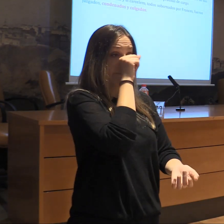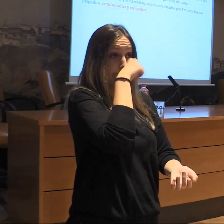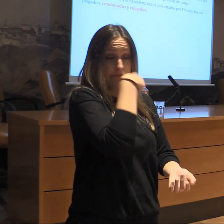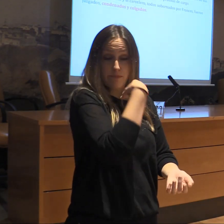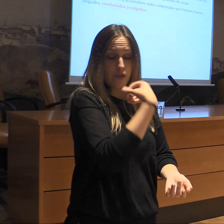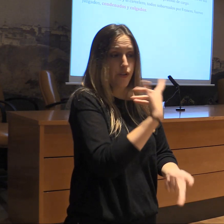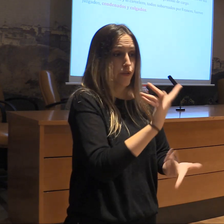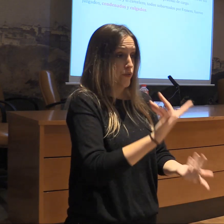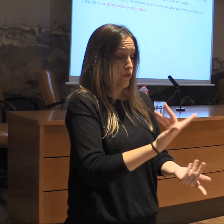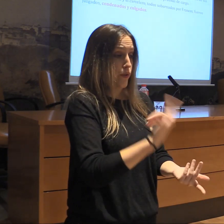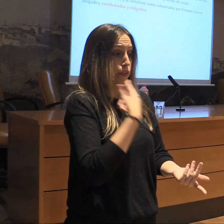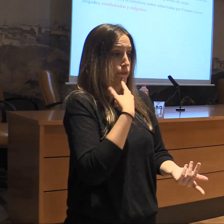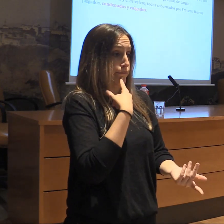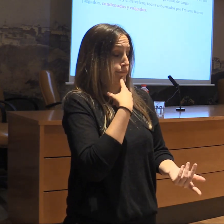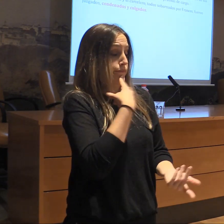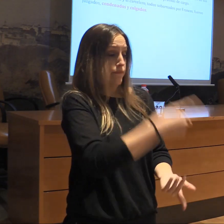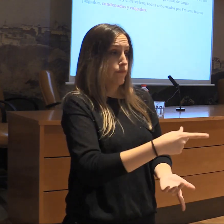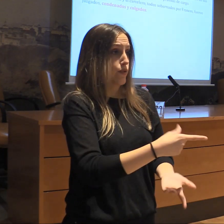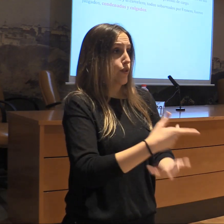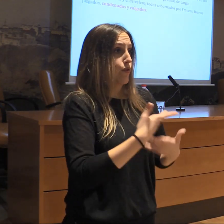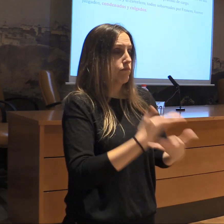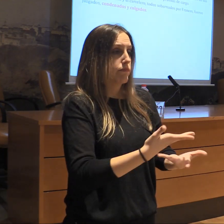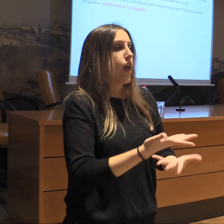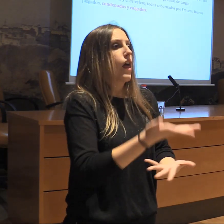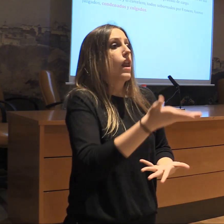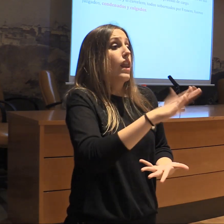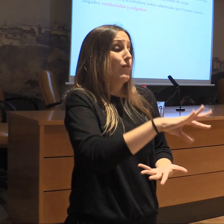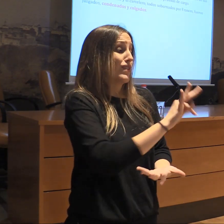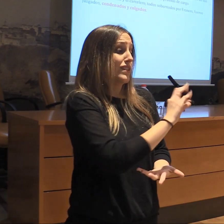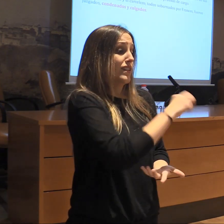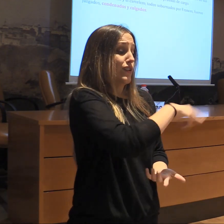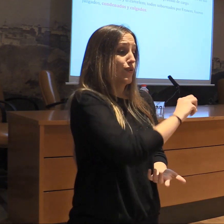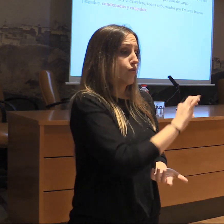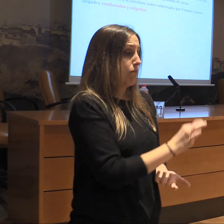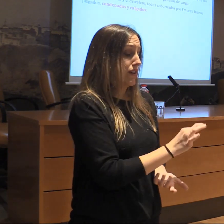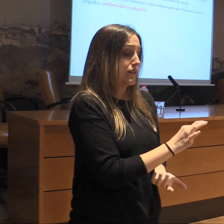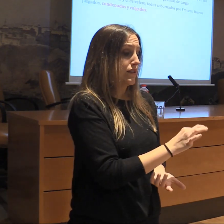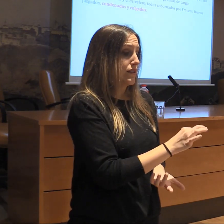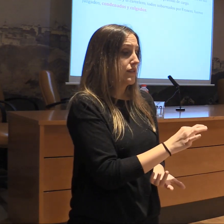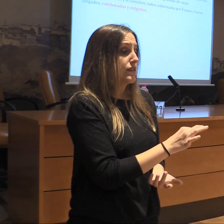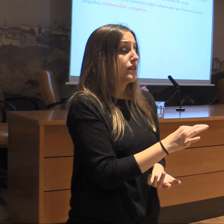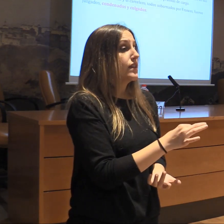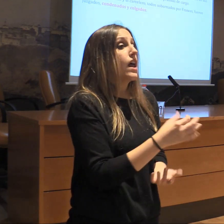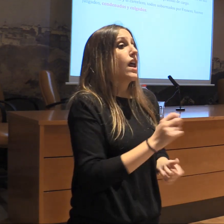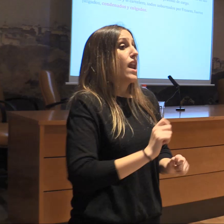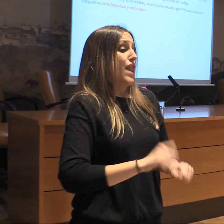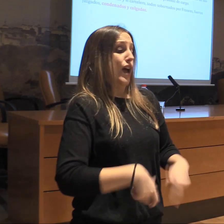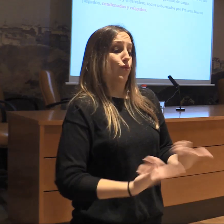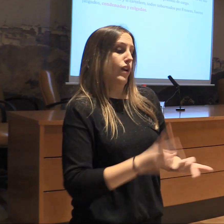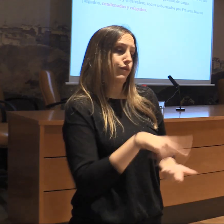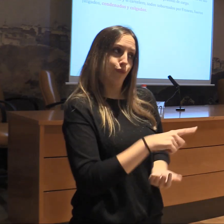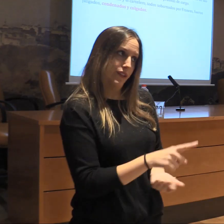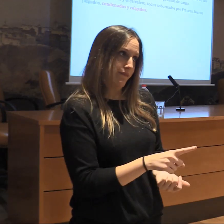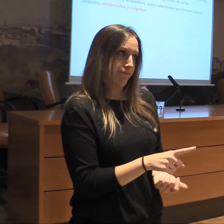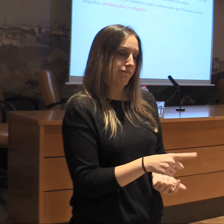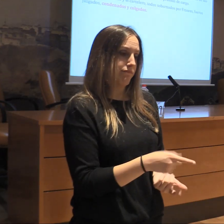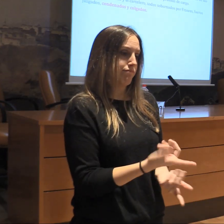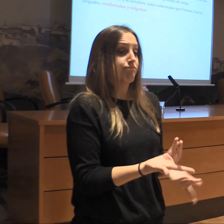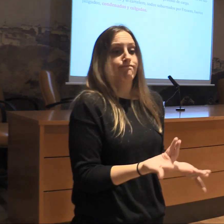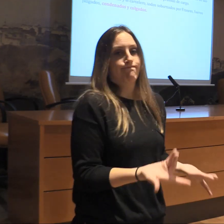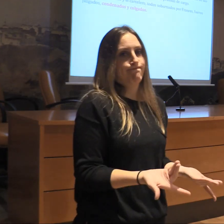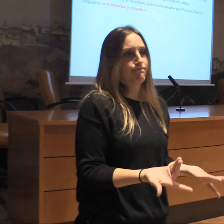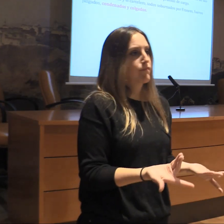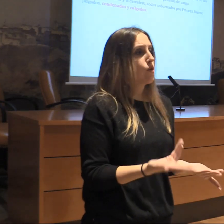se fue de la lengua y dijo que la muerte de Tomás Overbury no había sido natural, sino por unas causas, bueno, había